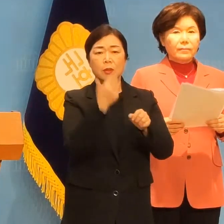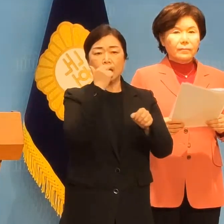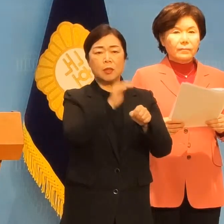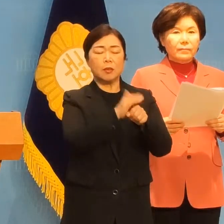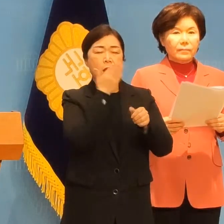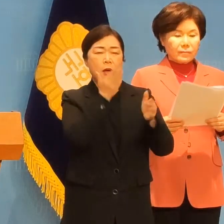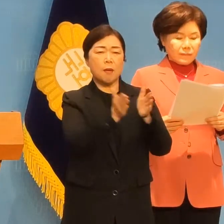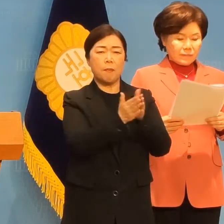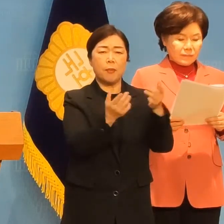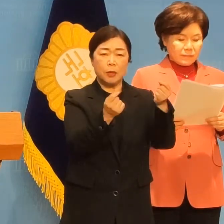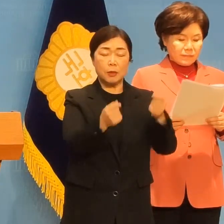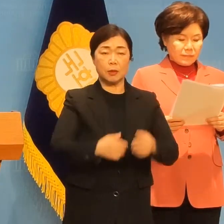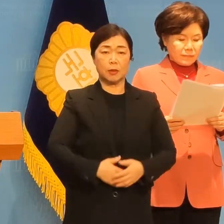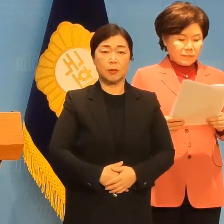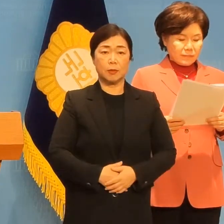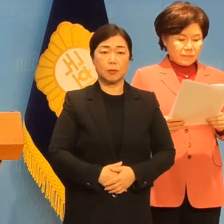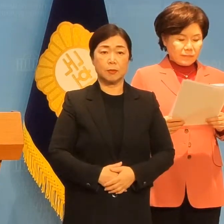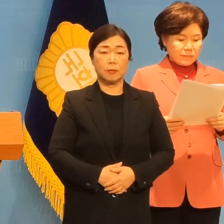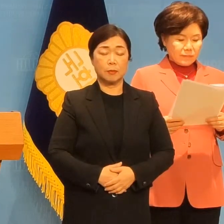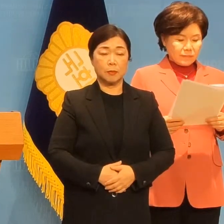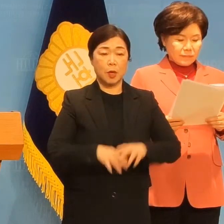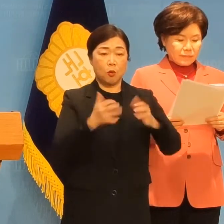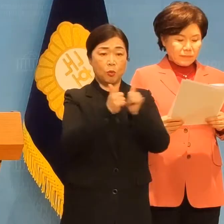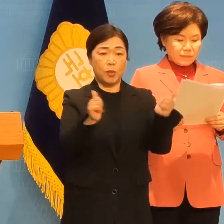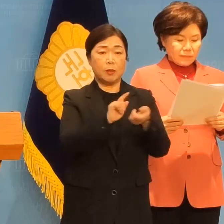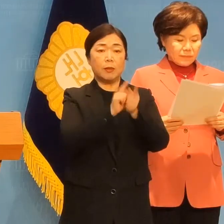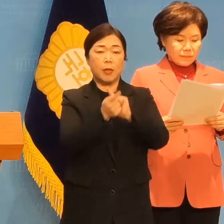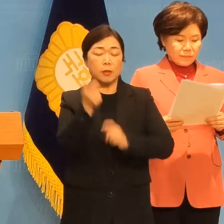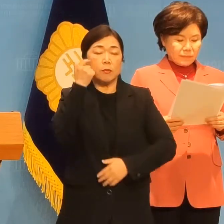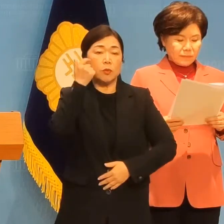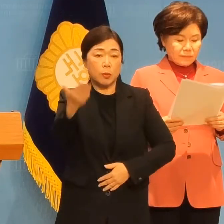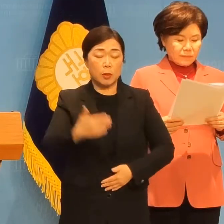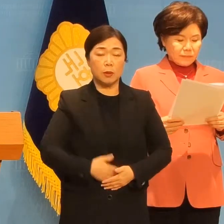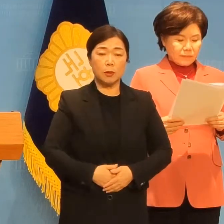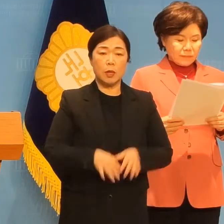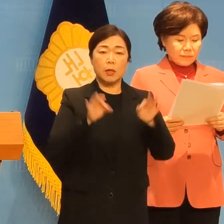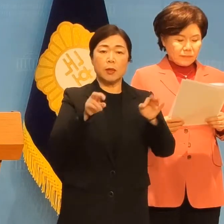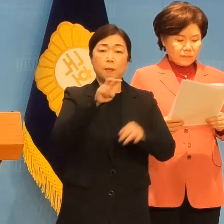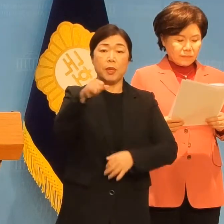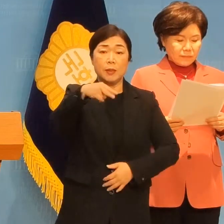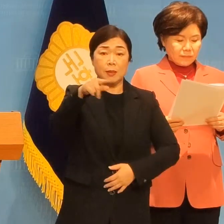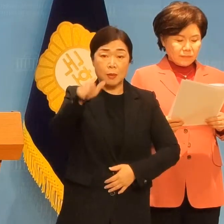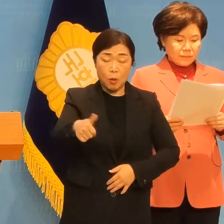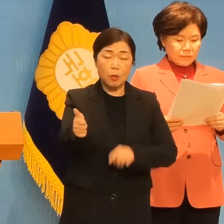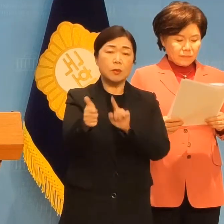국민을 대신해서, 서울 시민을 대신해서 질문드려 봅니다. 김민석은